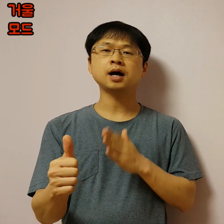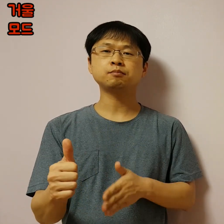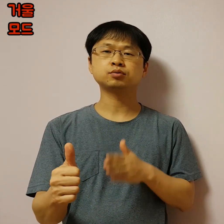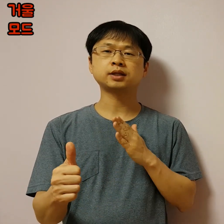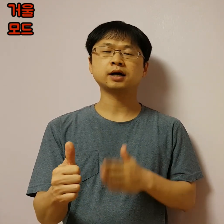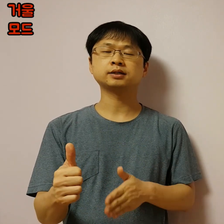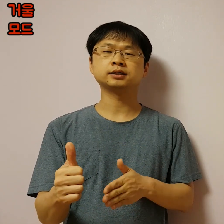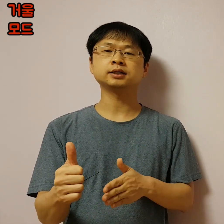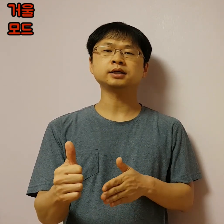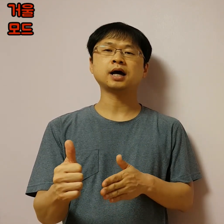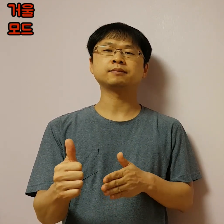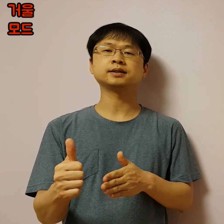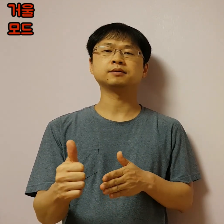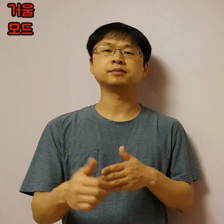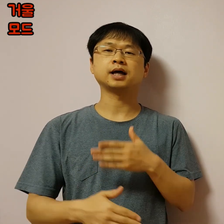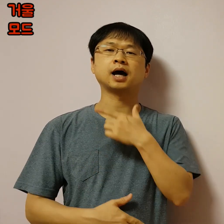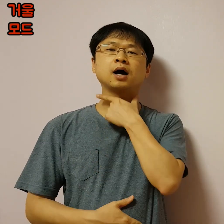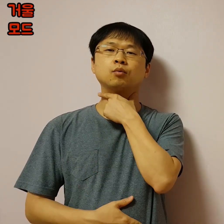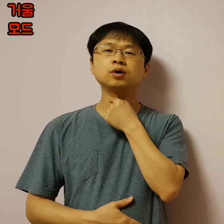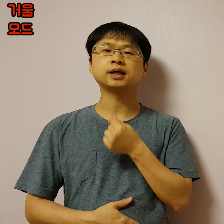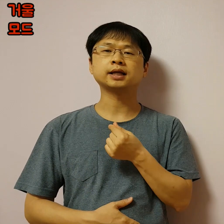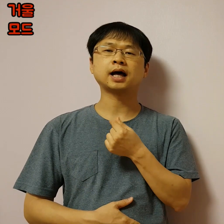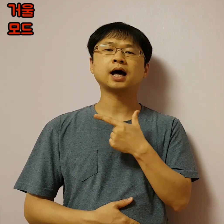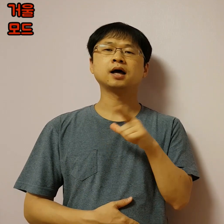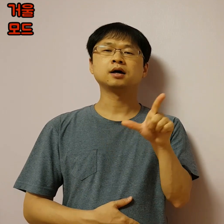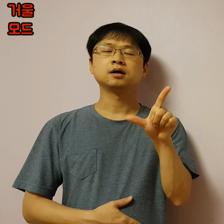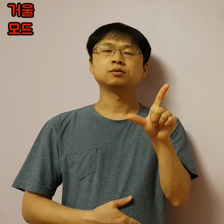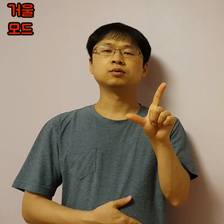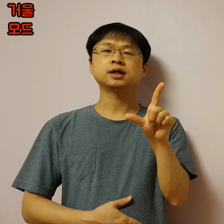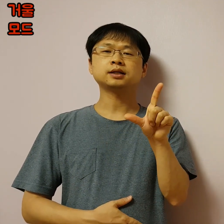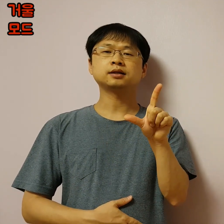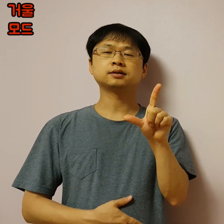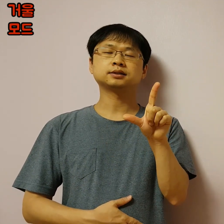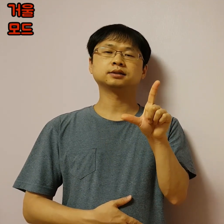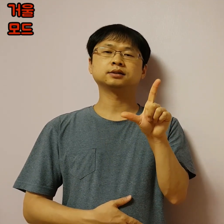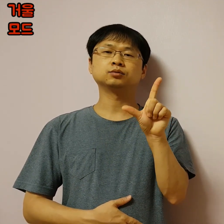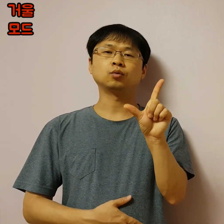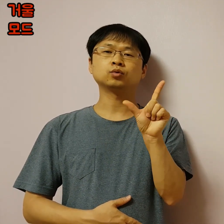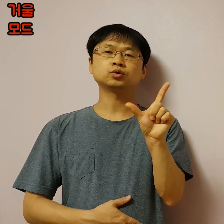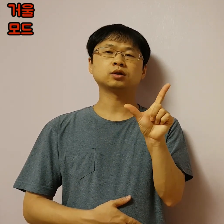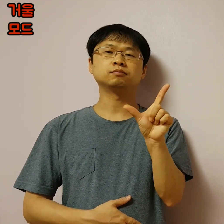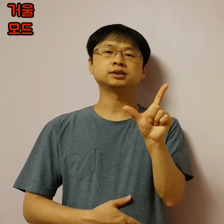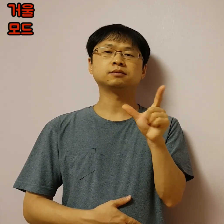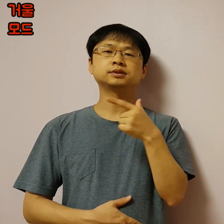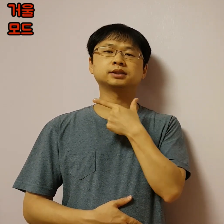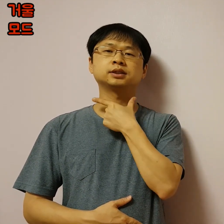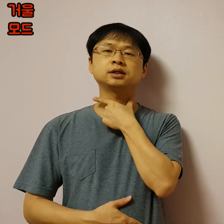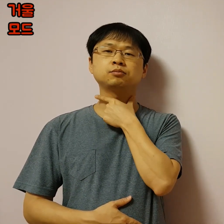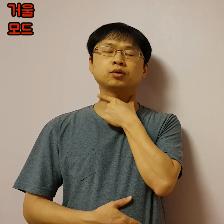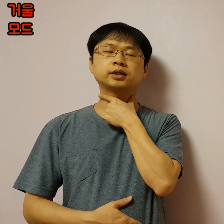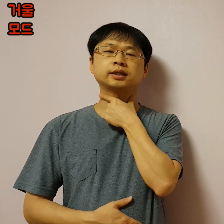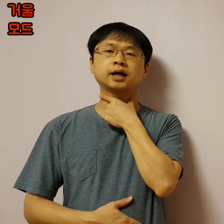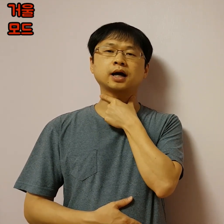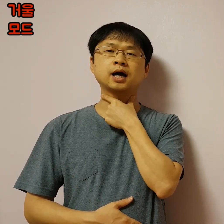원하다와 부탁의 합성어입니다. 원하다. 원하다는 것은 오른손 엄지검지를 목에